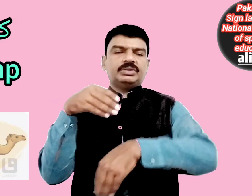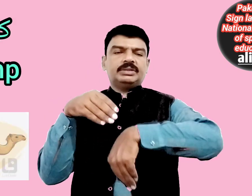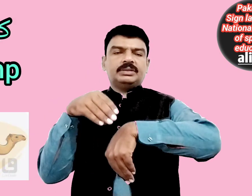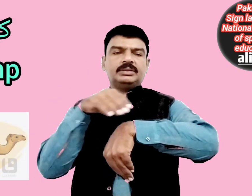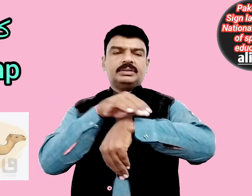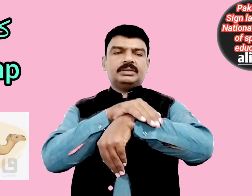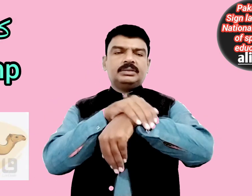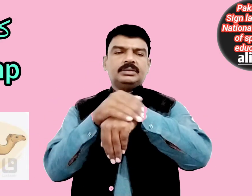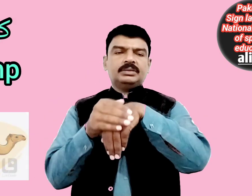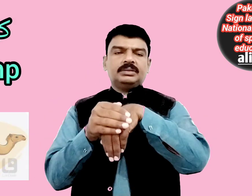اونٹ